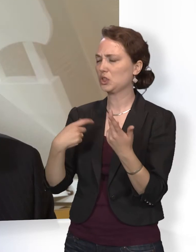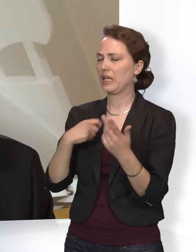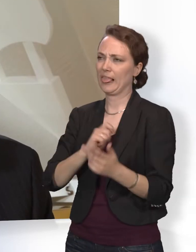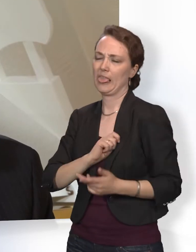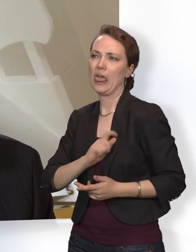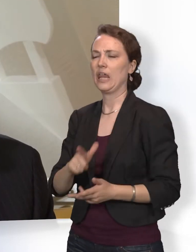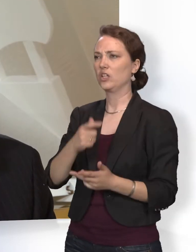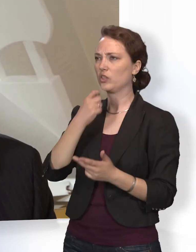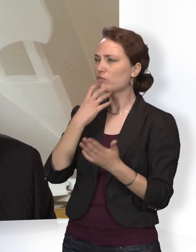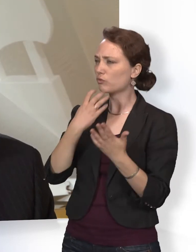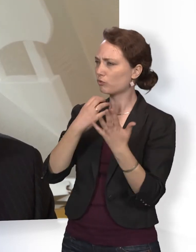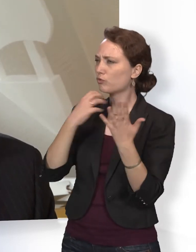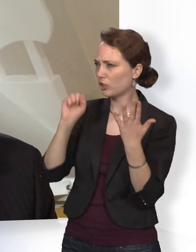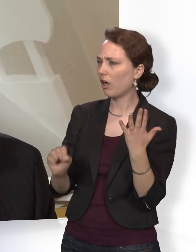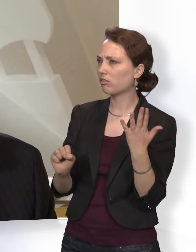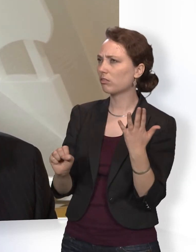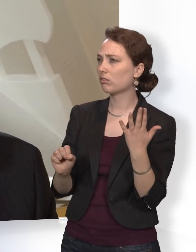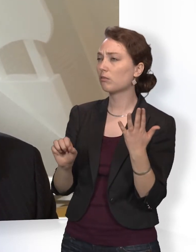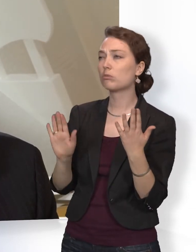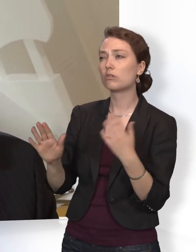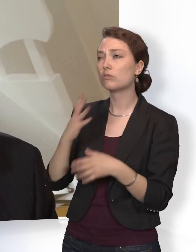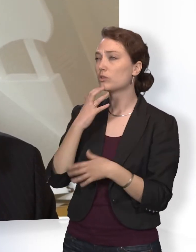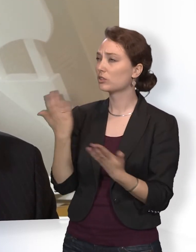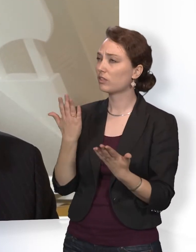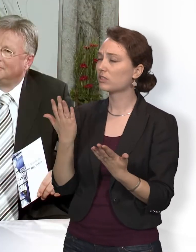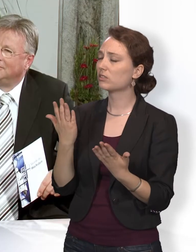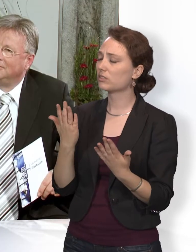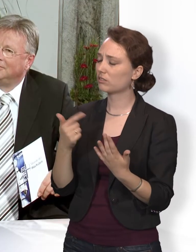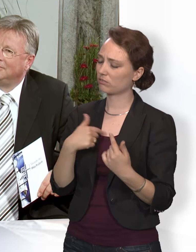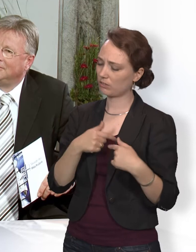Welt wünschen können. Aber was ich gewünscht hat, war ein hörendes Herz.